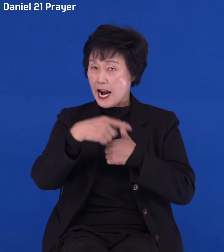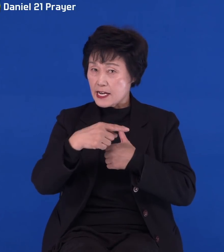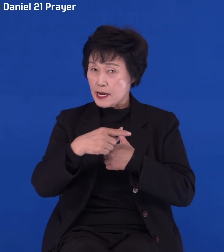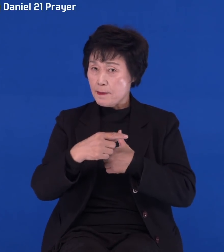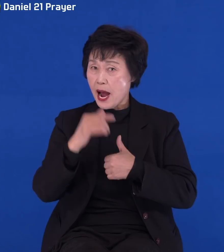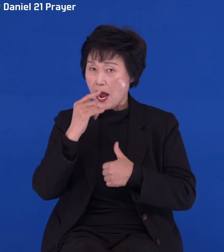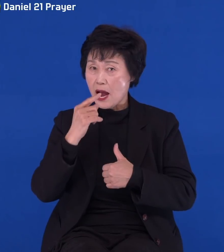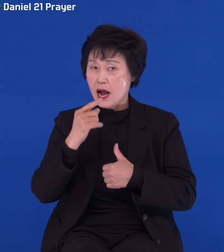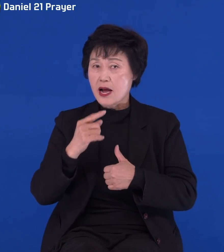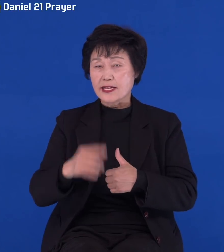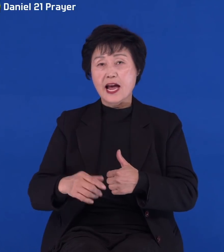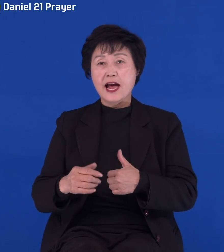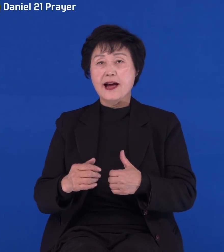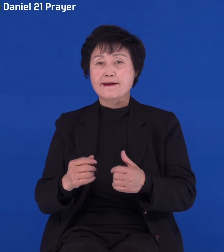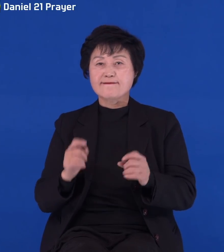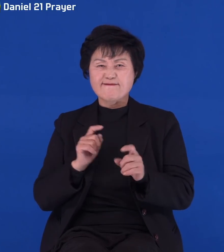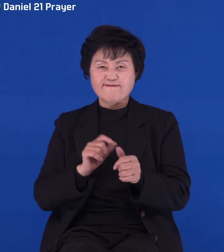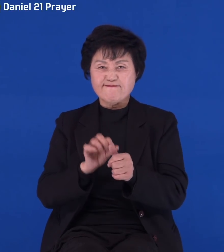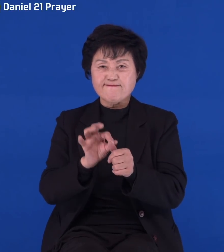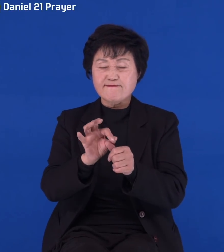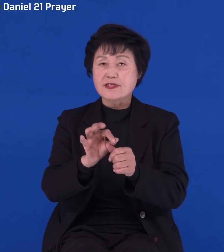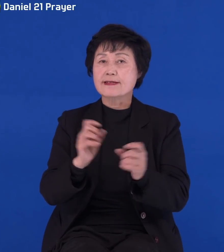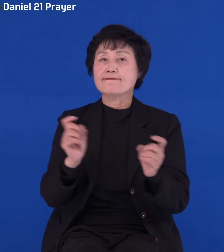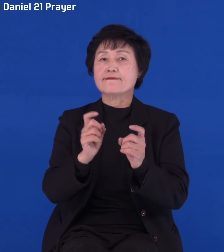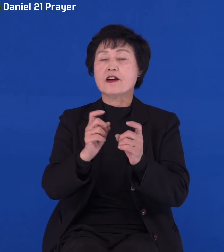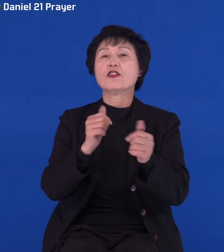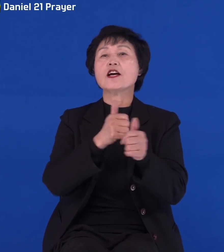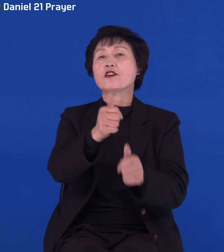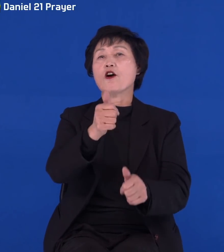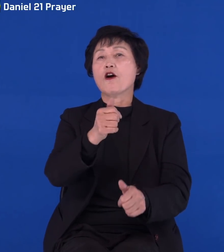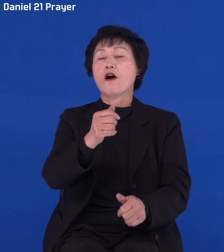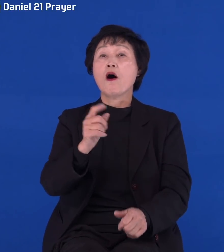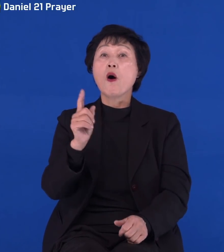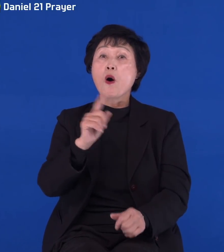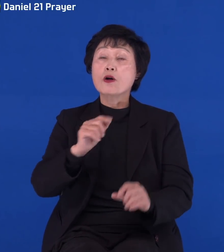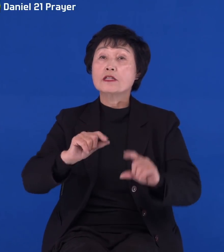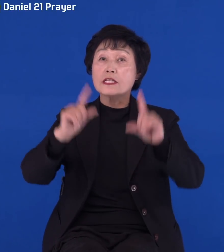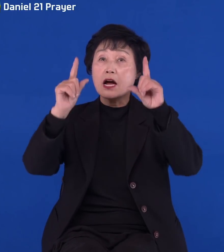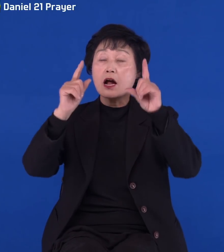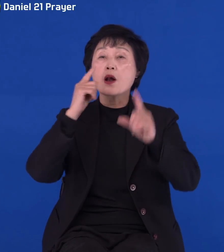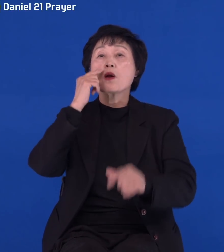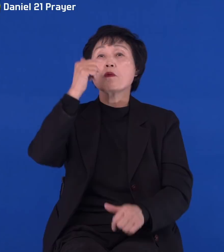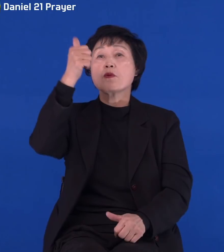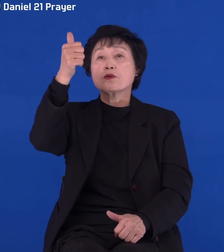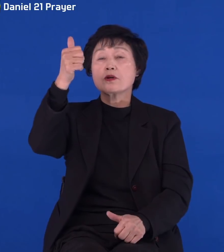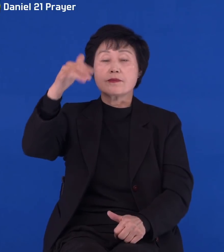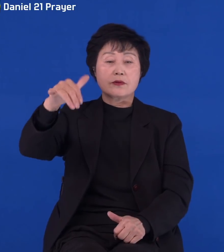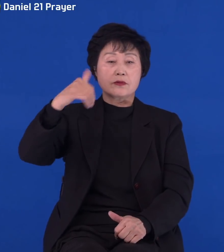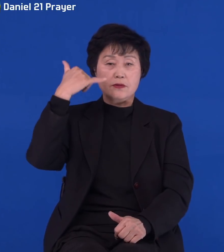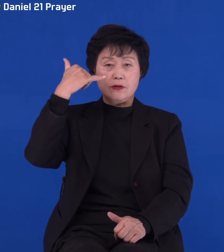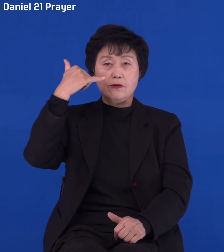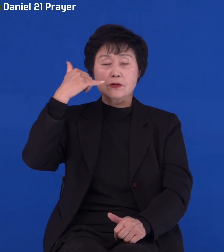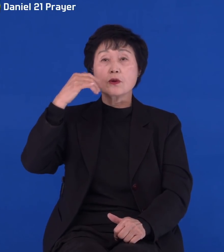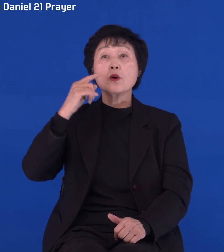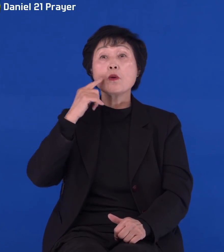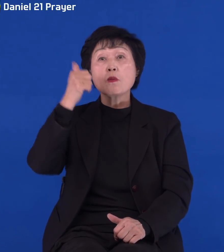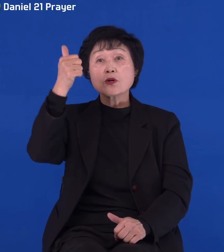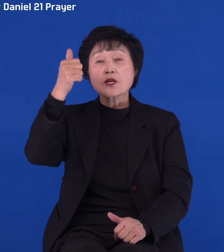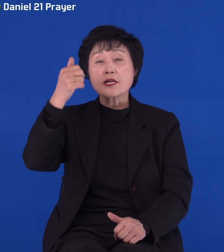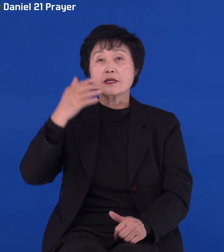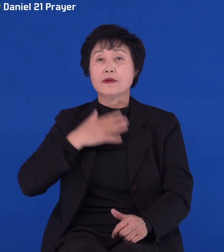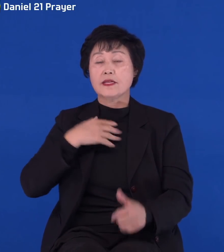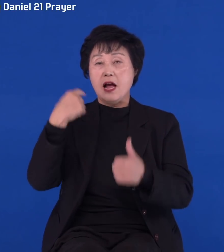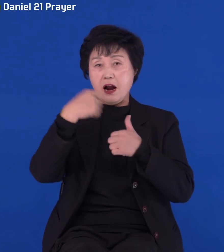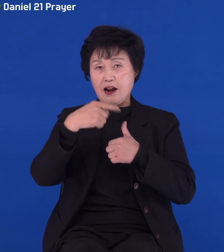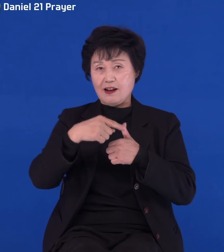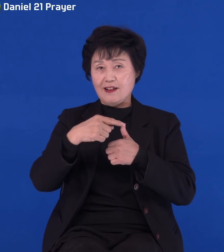나타나요. 그런데 어느 날 한 목사님한테 전화가 왔습니다. 자기가 양육하겠다고. 와, 우리 김원호 목사님